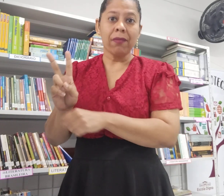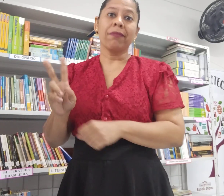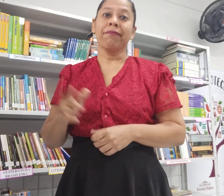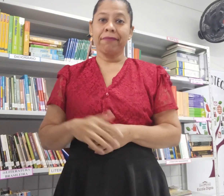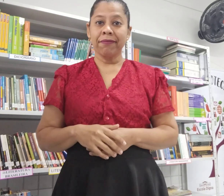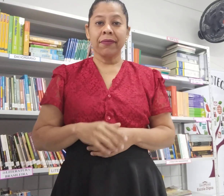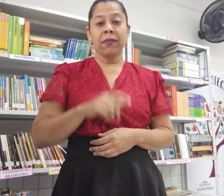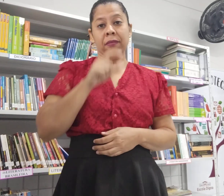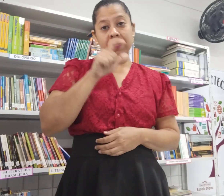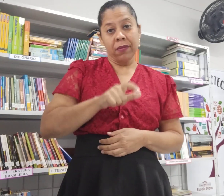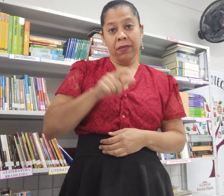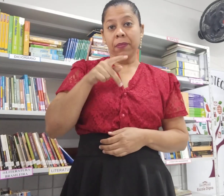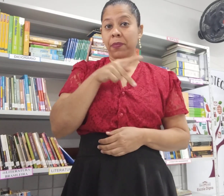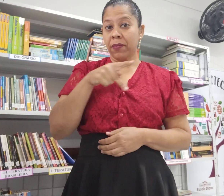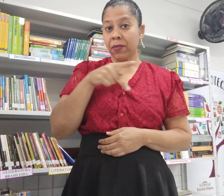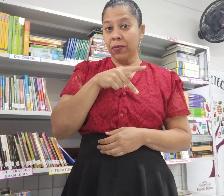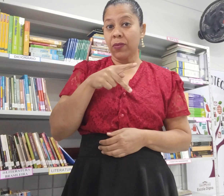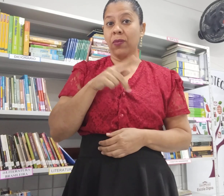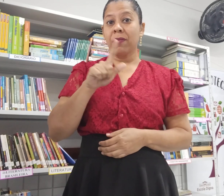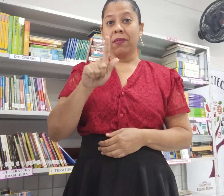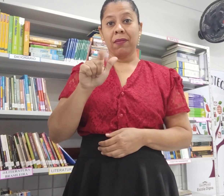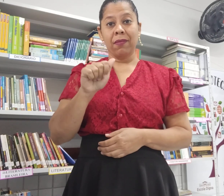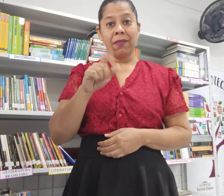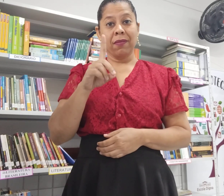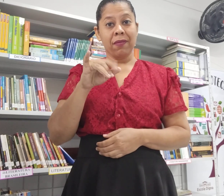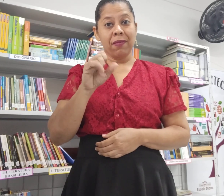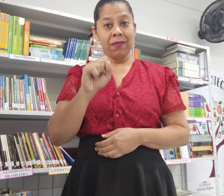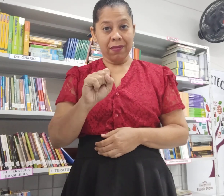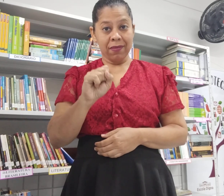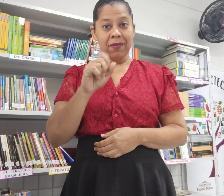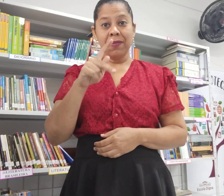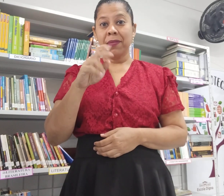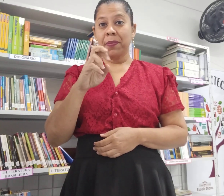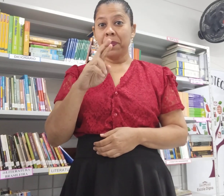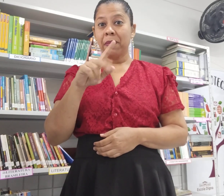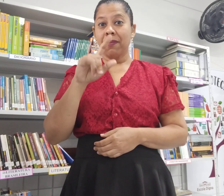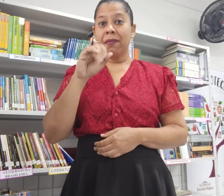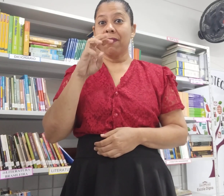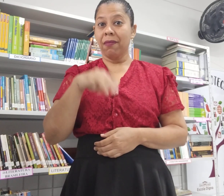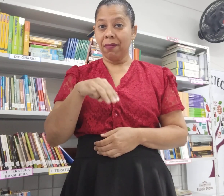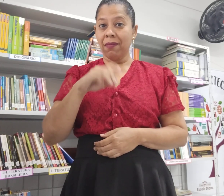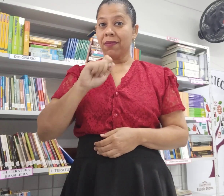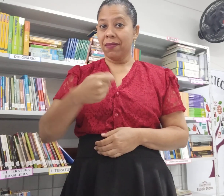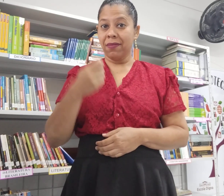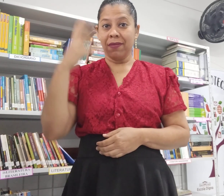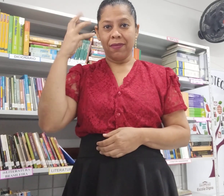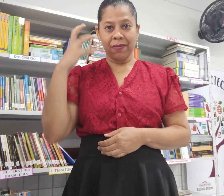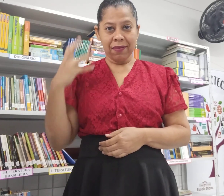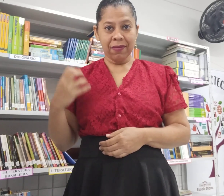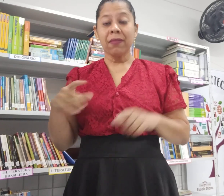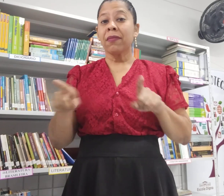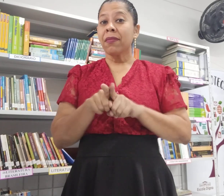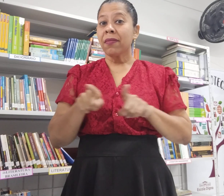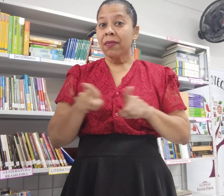Perlin, o sinal dela é esse aqui, e a professora Karen Strobel, o sinal dela é